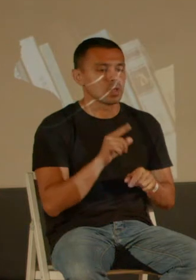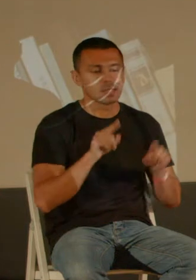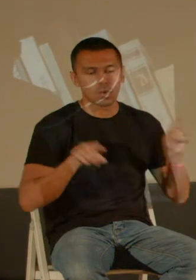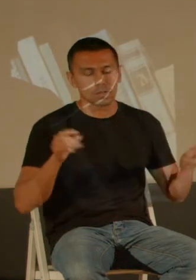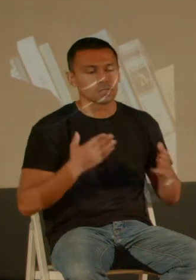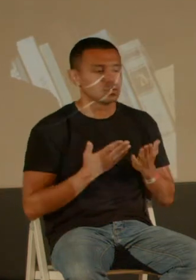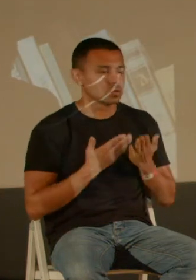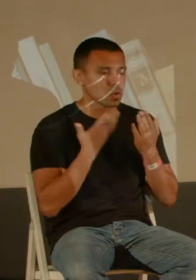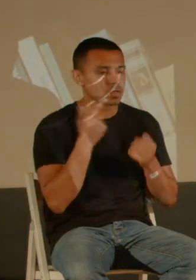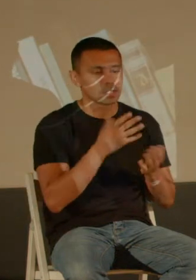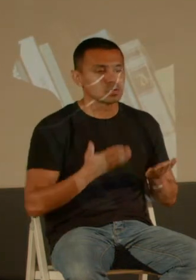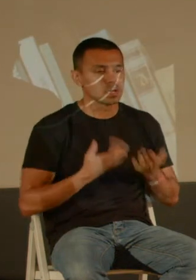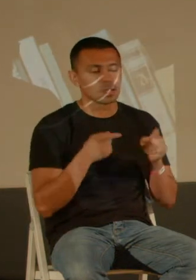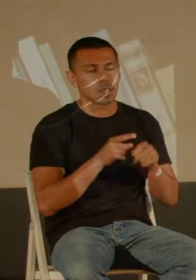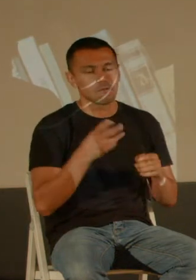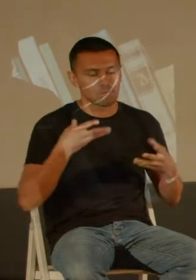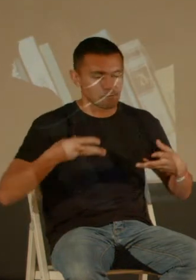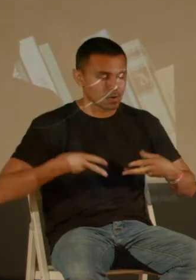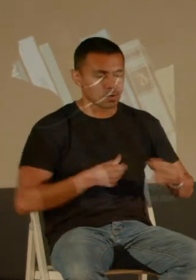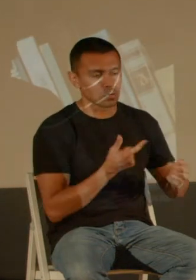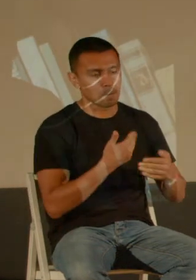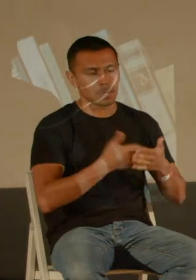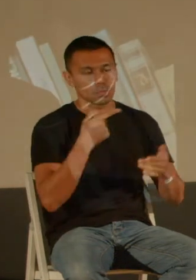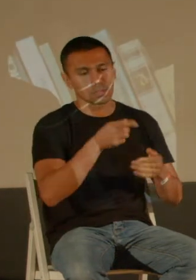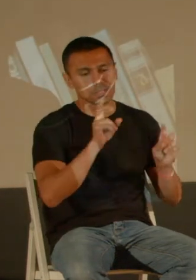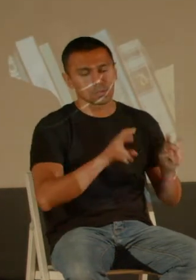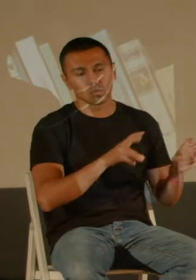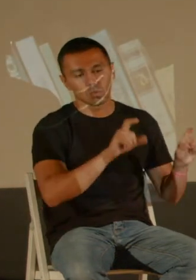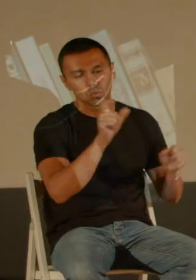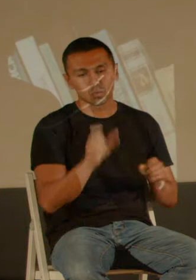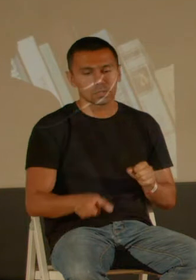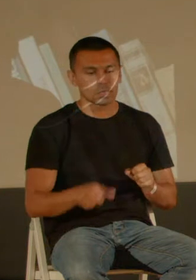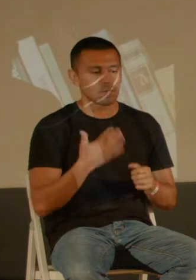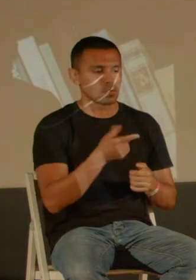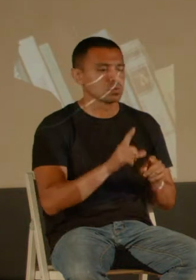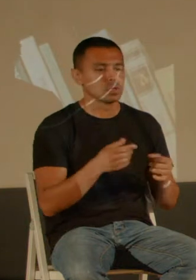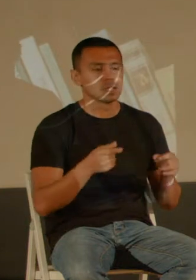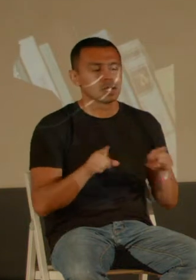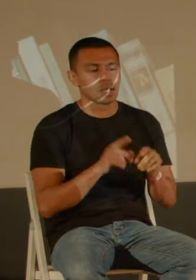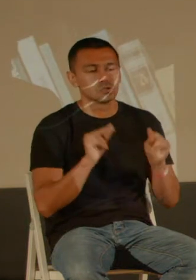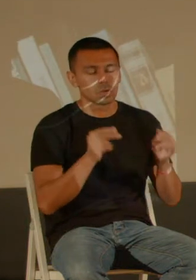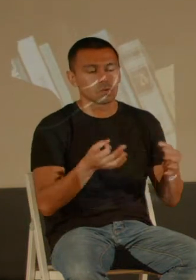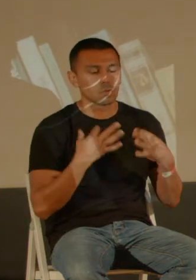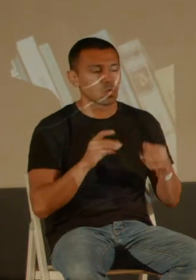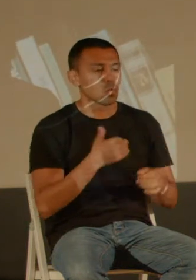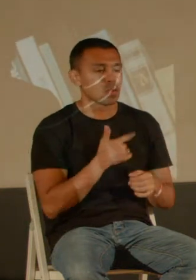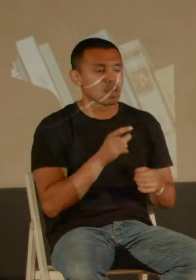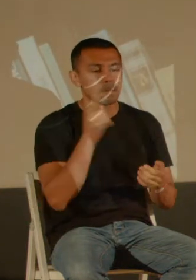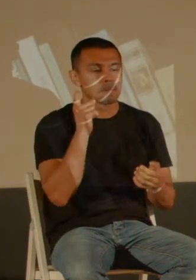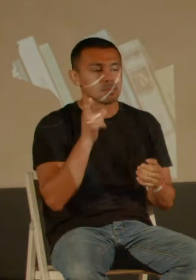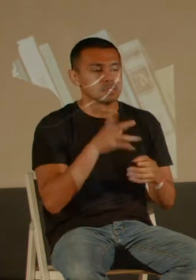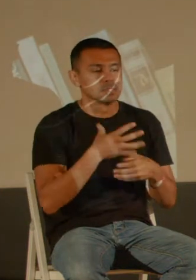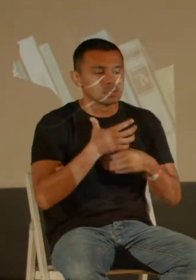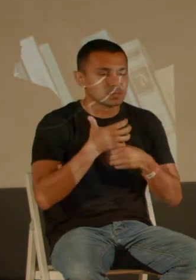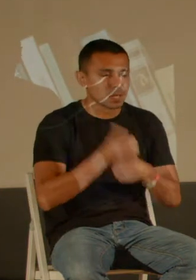деколи коли ти читаєш, таке враження, що перед тобою сидить людина, і вона, ну якби тобі щось таке відверто розказує, що хочеться аж прямо